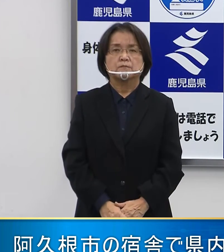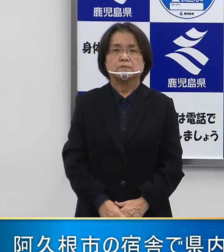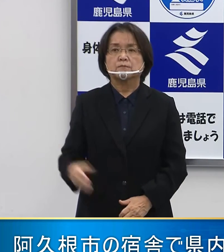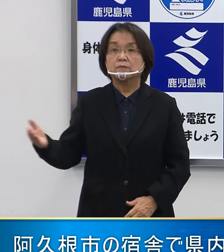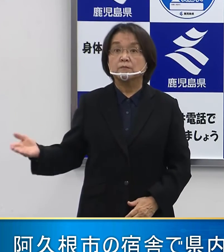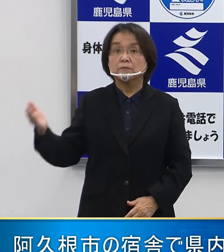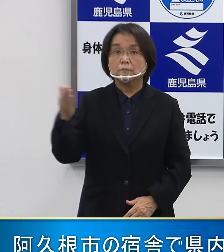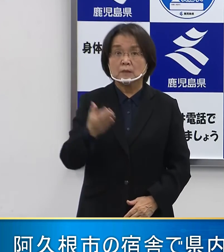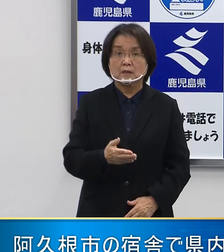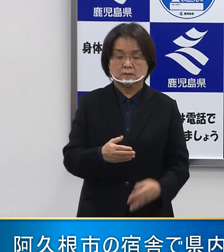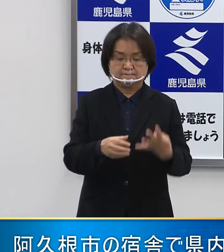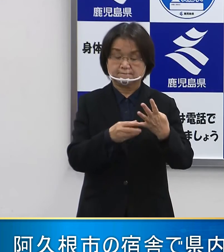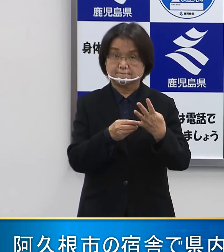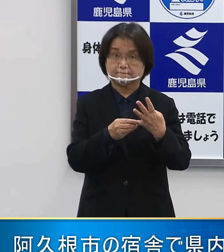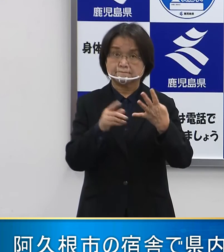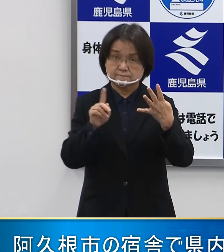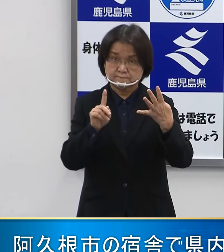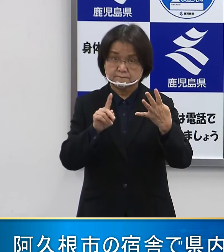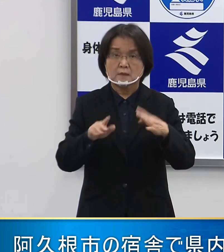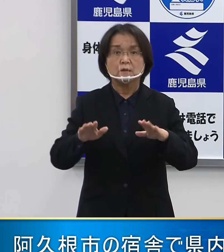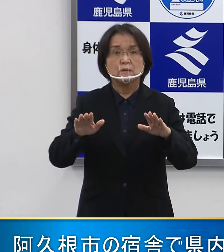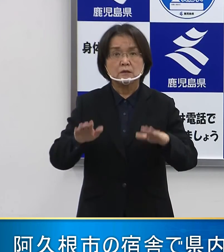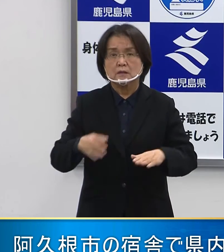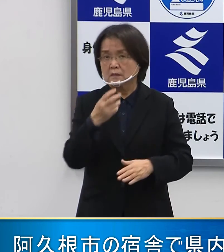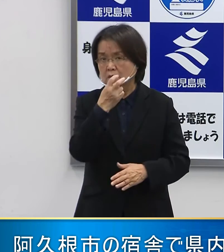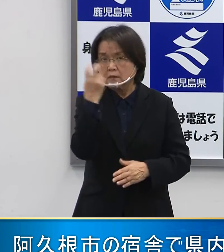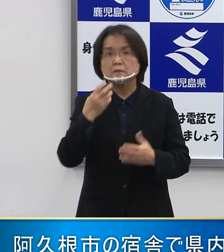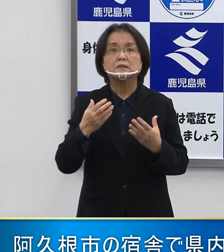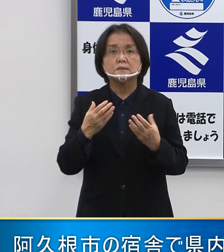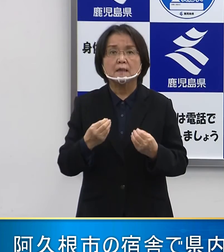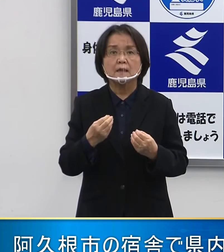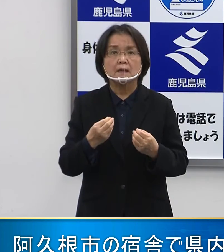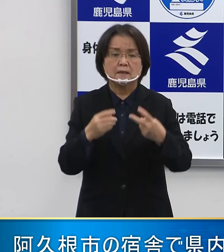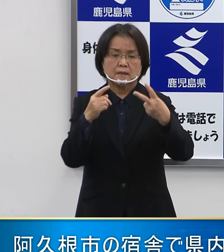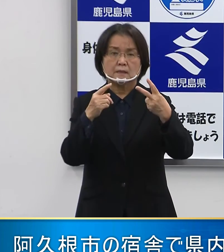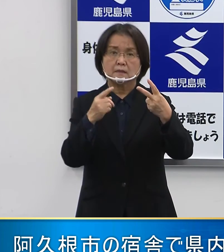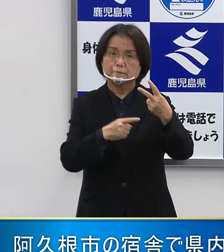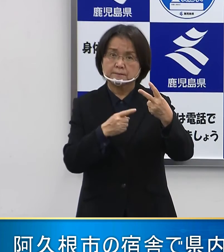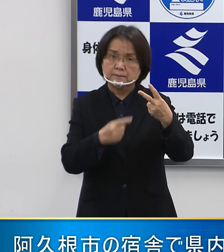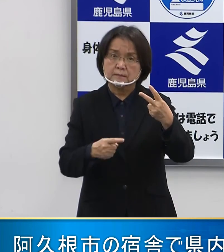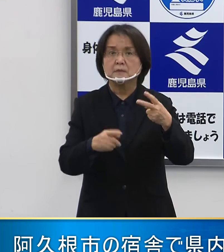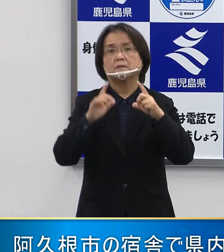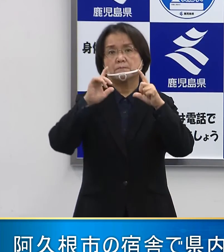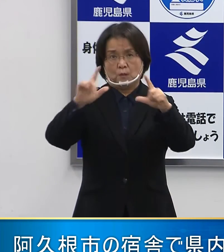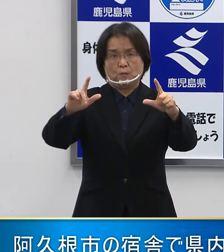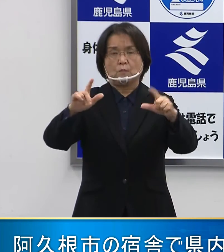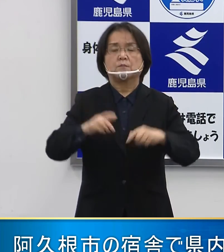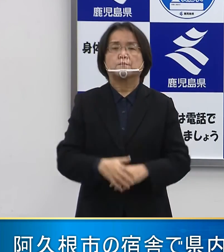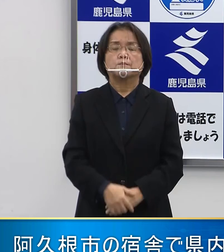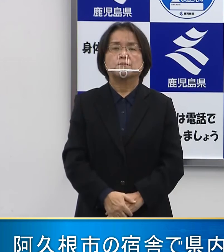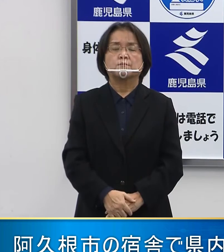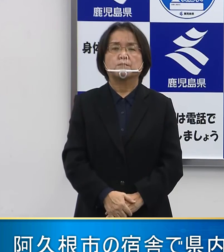次に4点目でございます本日確認されましたに例の方についてでございます